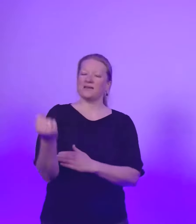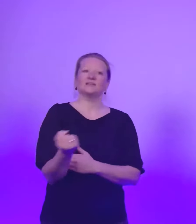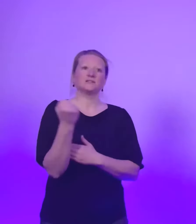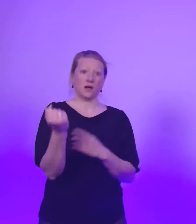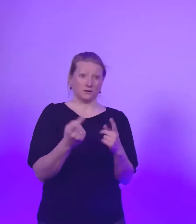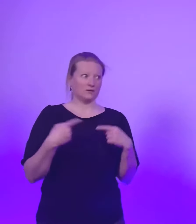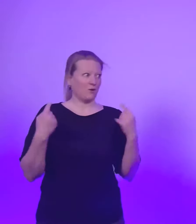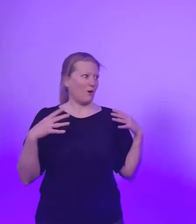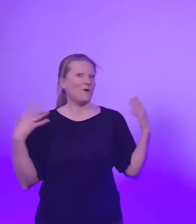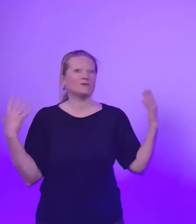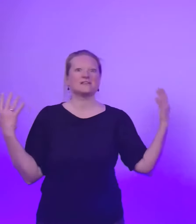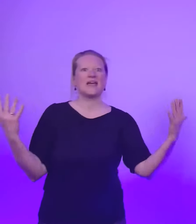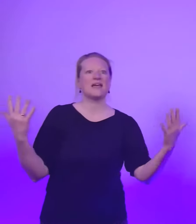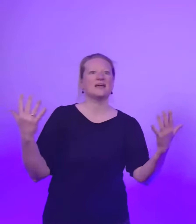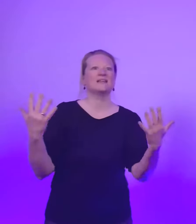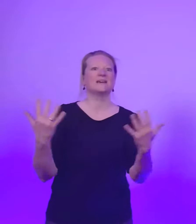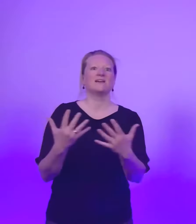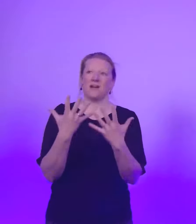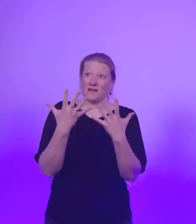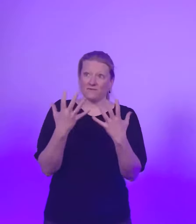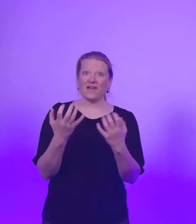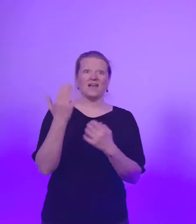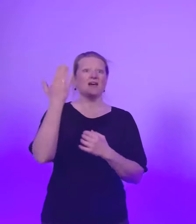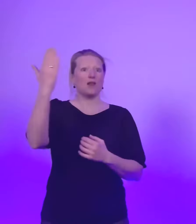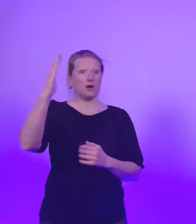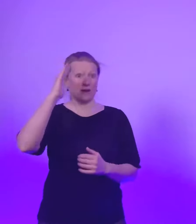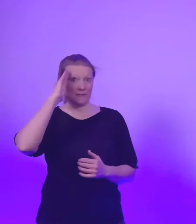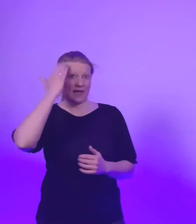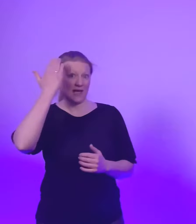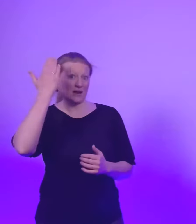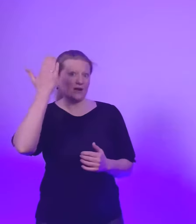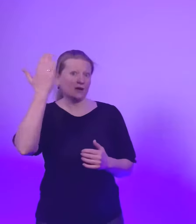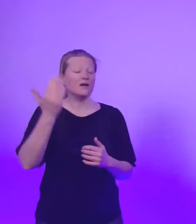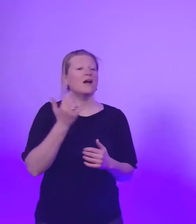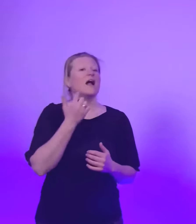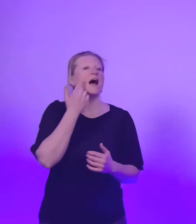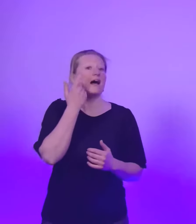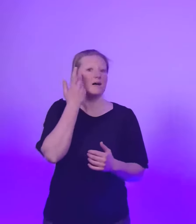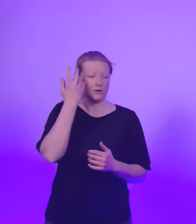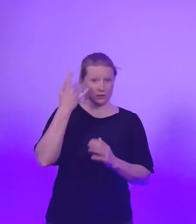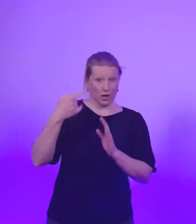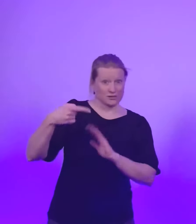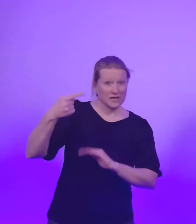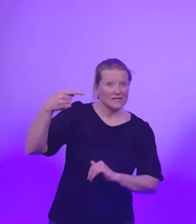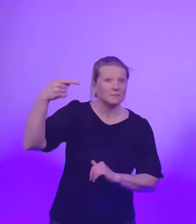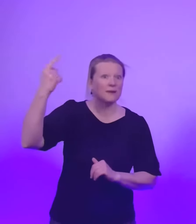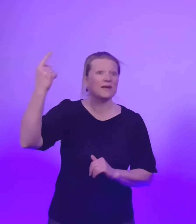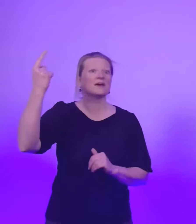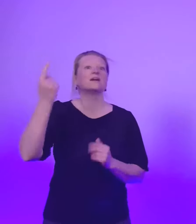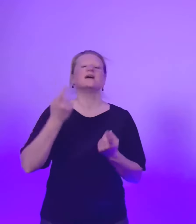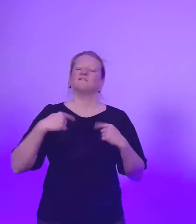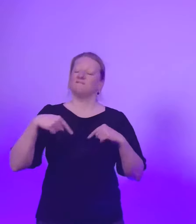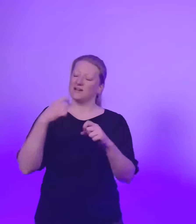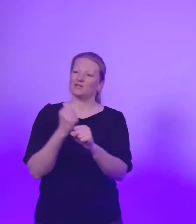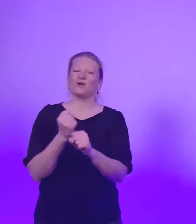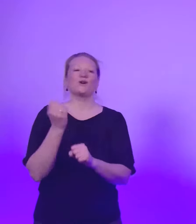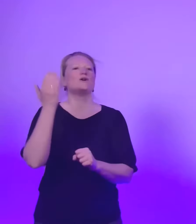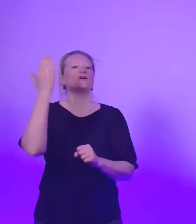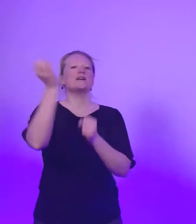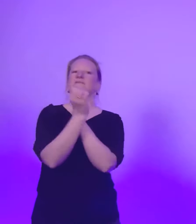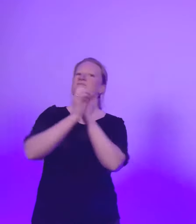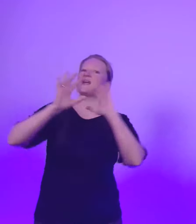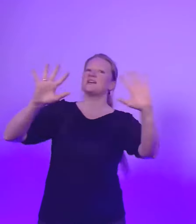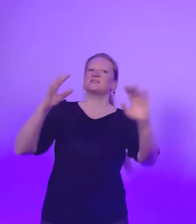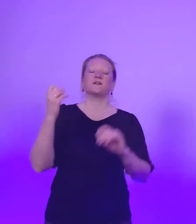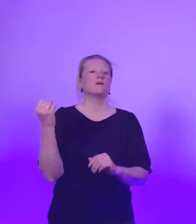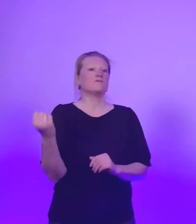hij is altijd om ons heen. En wij willen hem kennen, elke dag steeds meer. En wij zullen